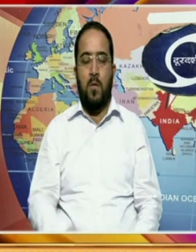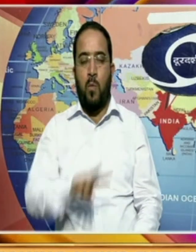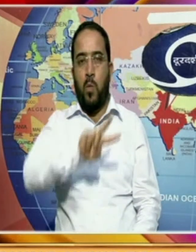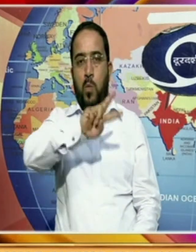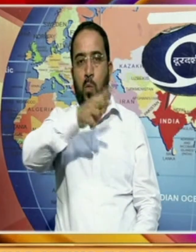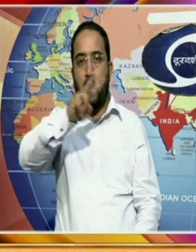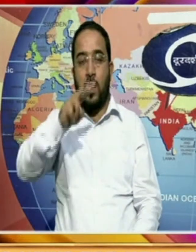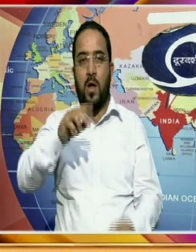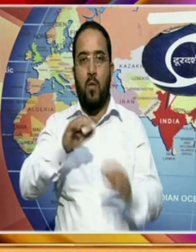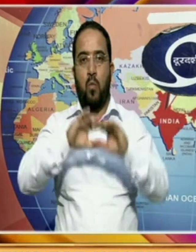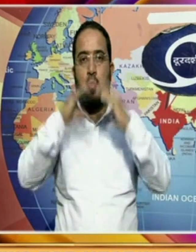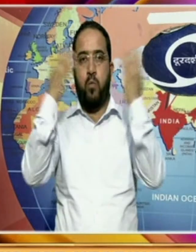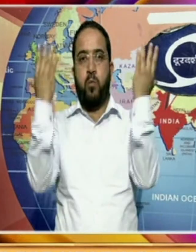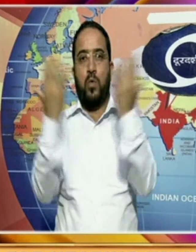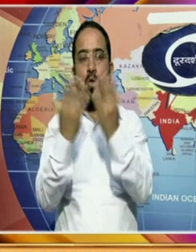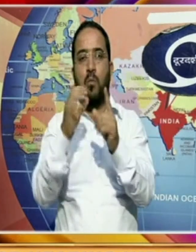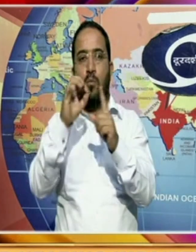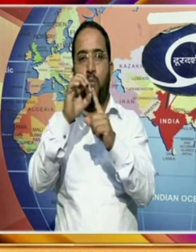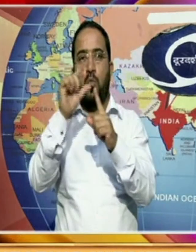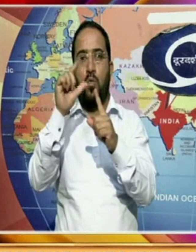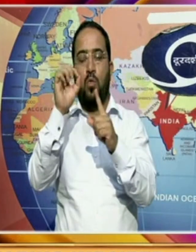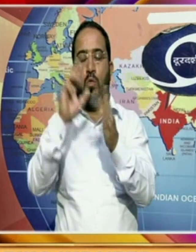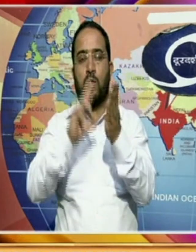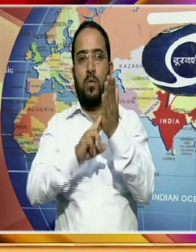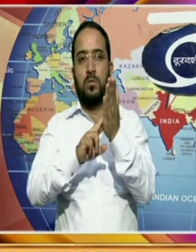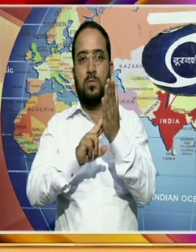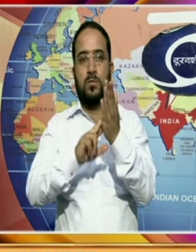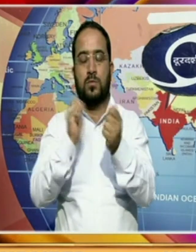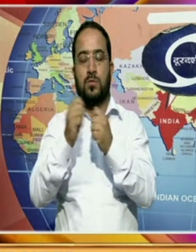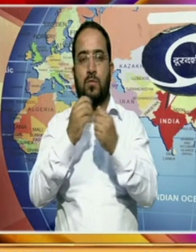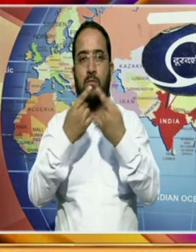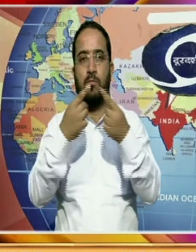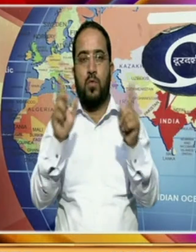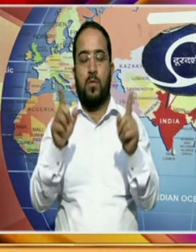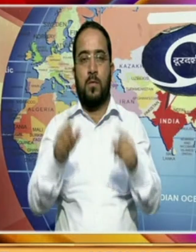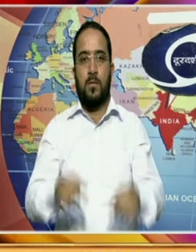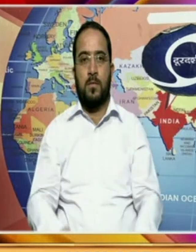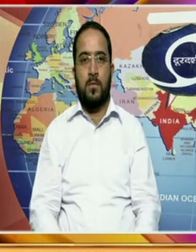मल्टीपर्पज इंडोर हॉल पोलो ग्राउंड श्रीनगर में शुरू हुई।